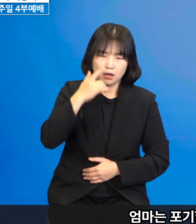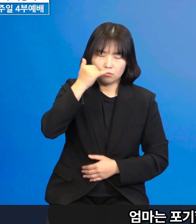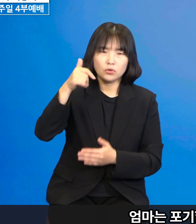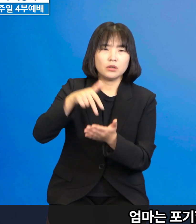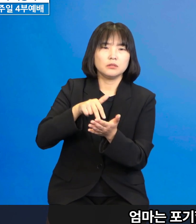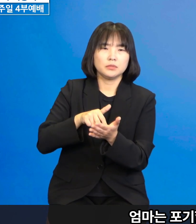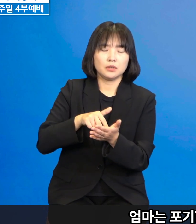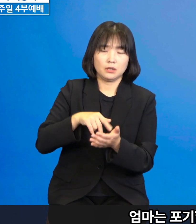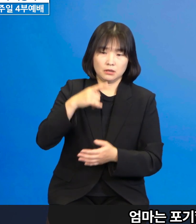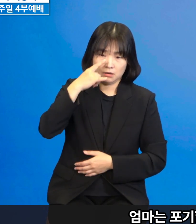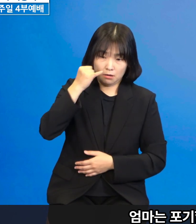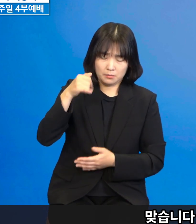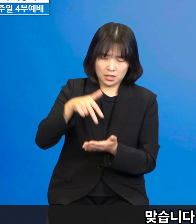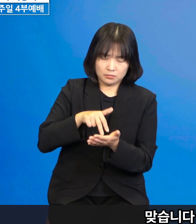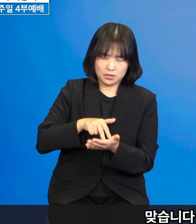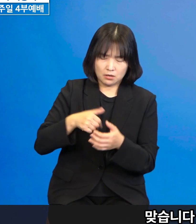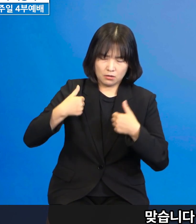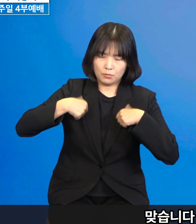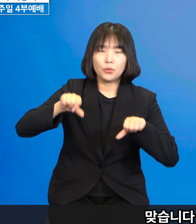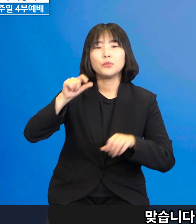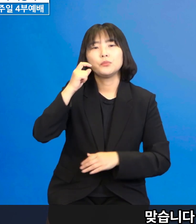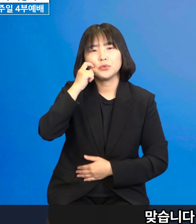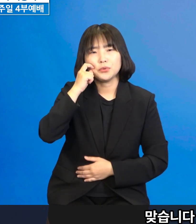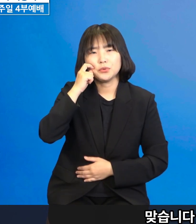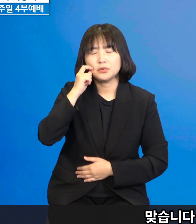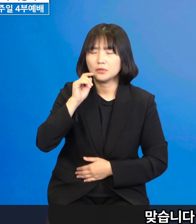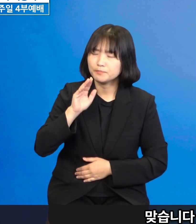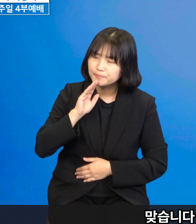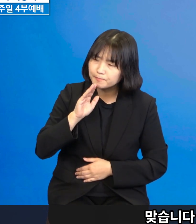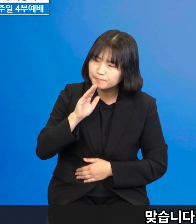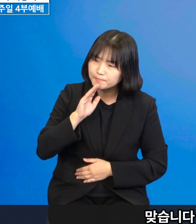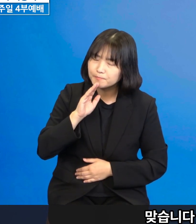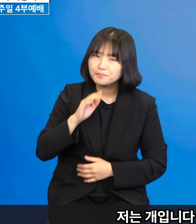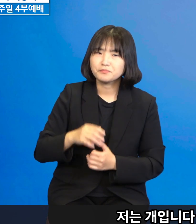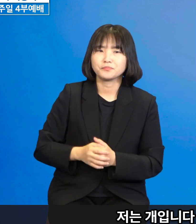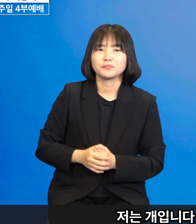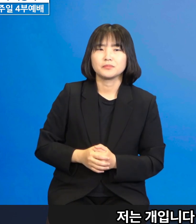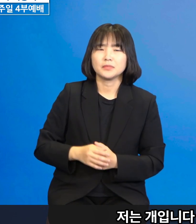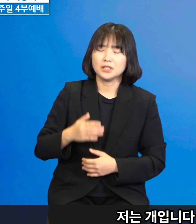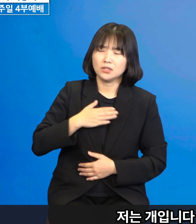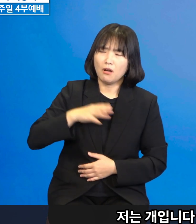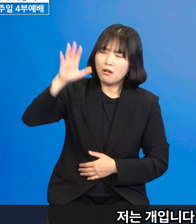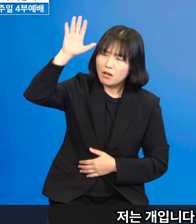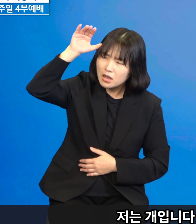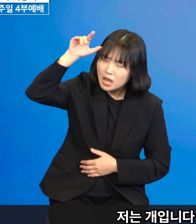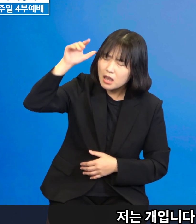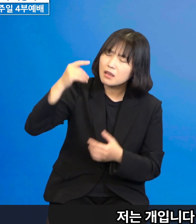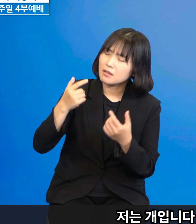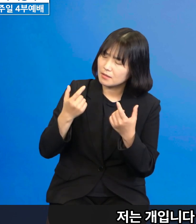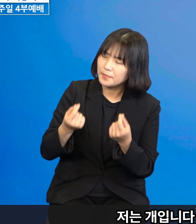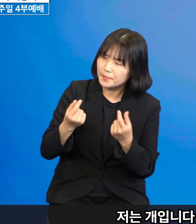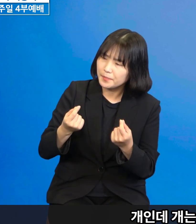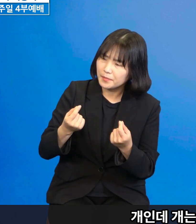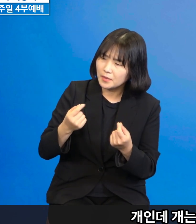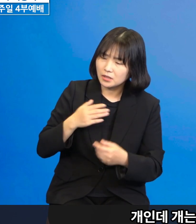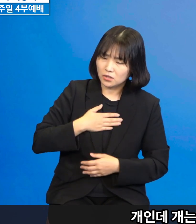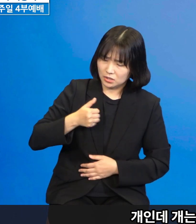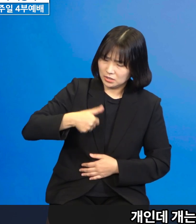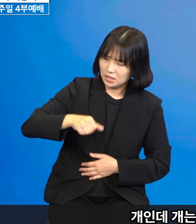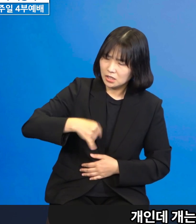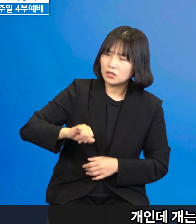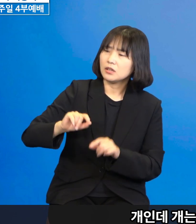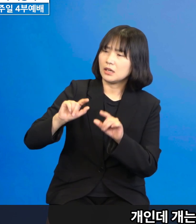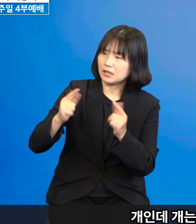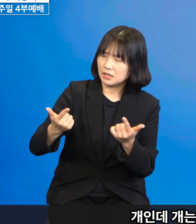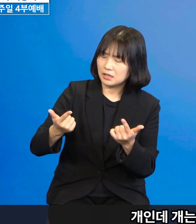엄마는 포기할 수 없는 거예요. 맞습니다, 주님. 맞습니다. 저는 개입니다. 저는 자녀 아닙니다.